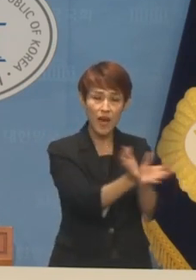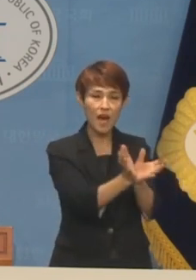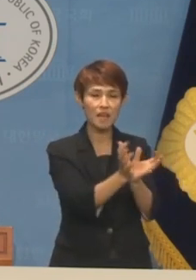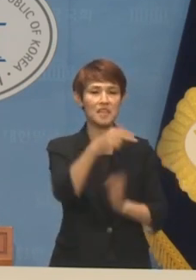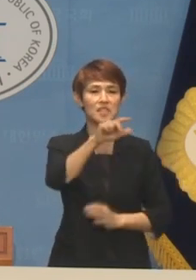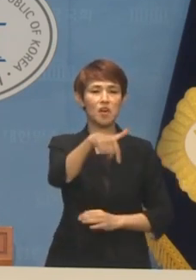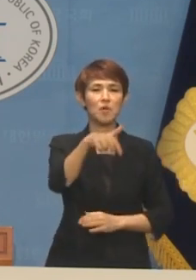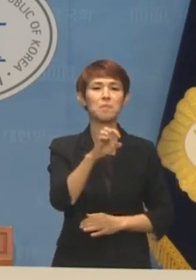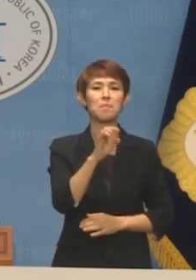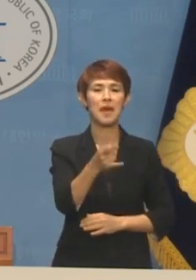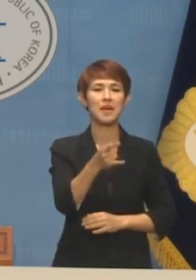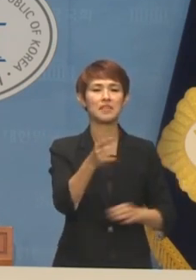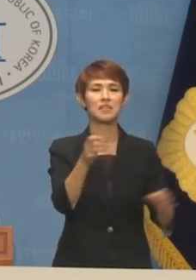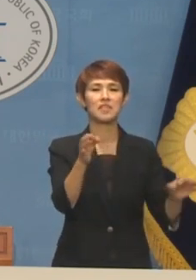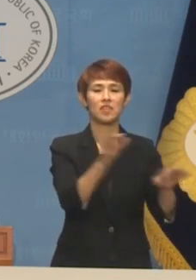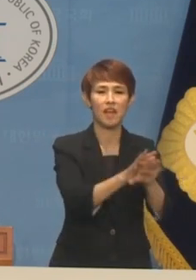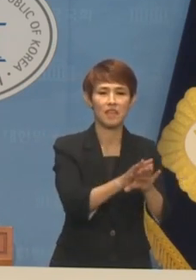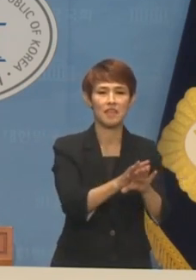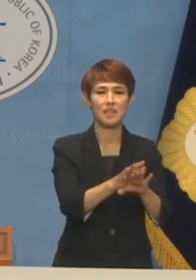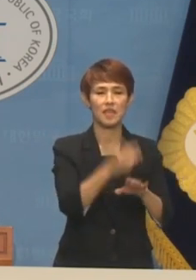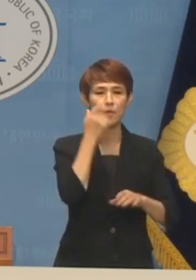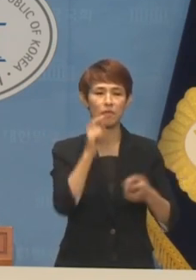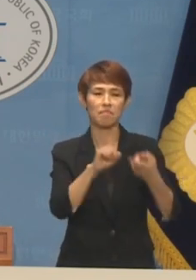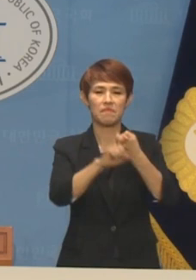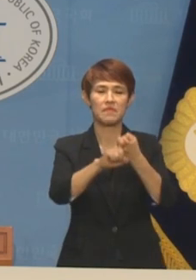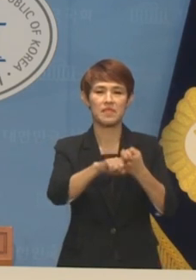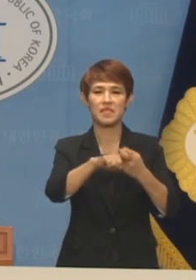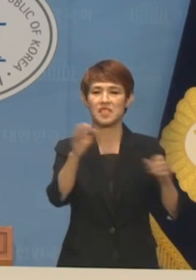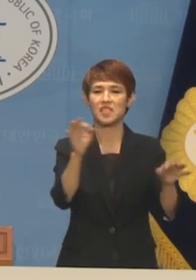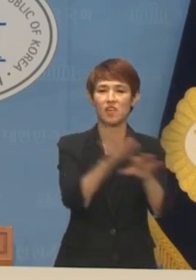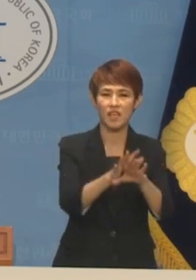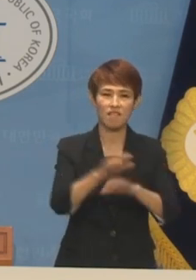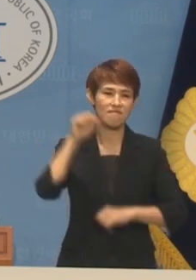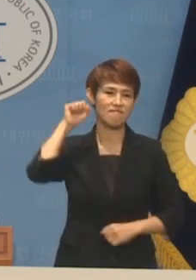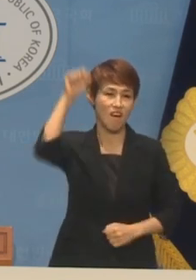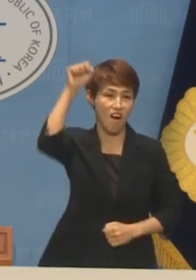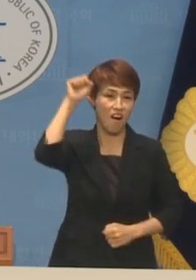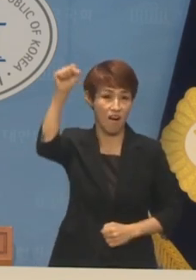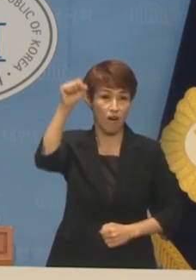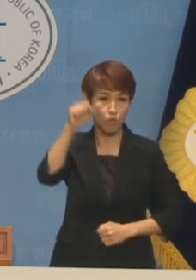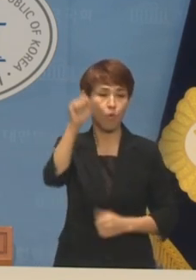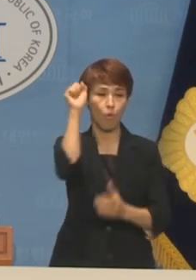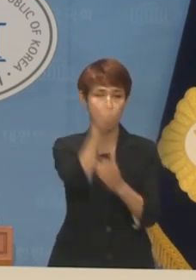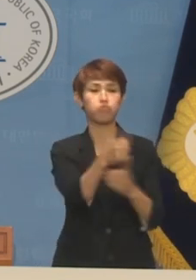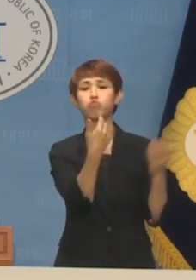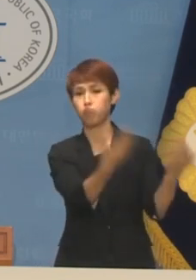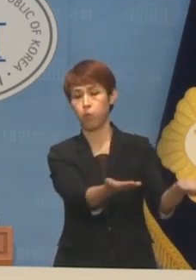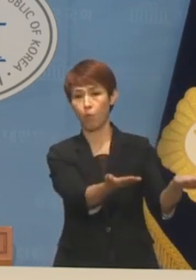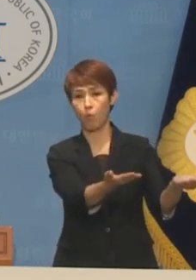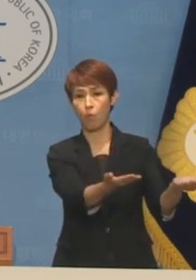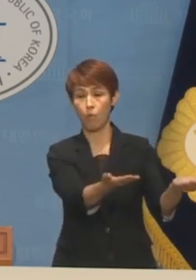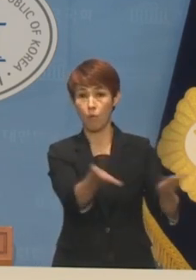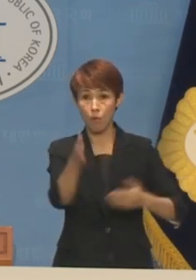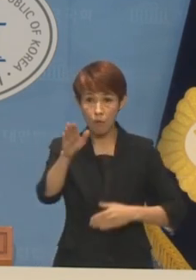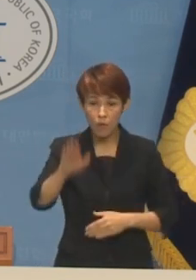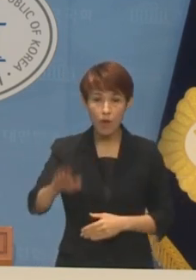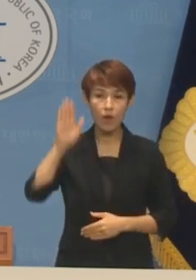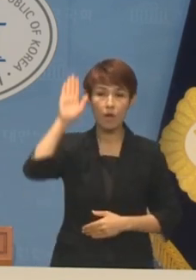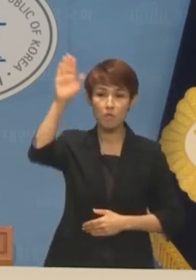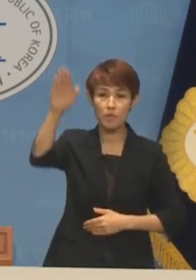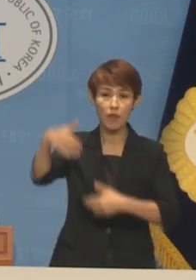적폐청산, 친일청산 선거 구호는 허용했습니다. 그런데